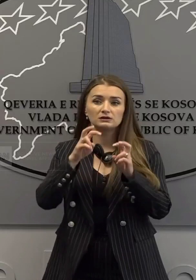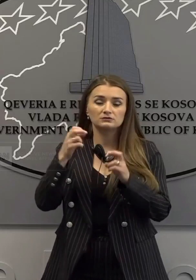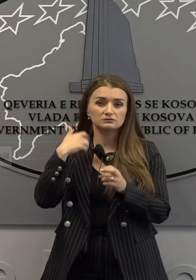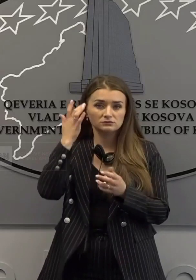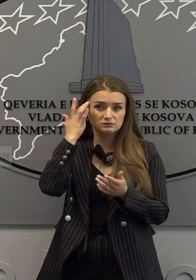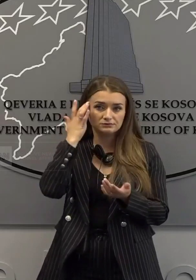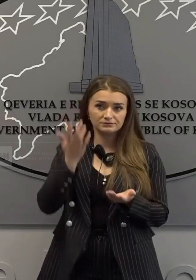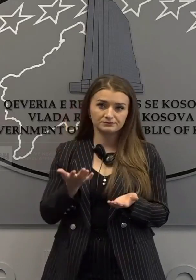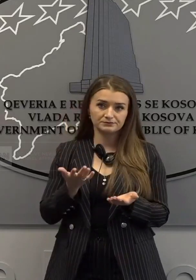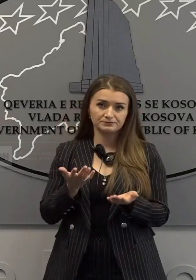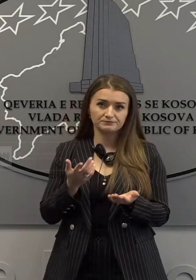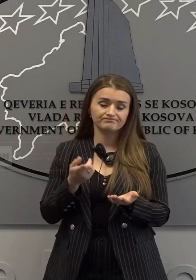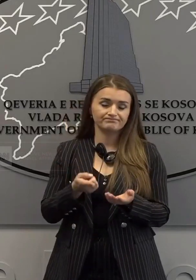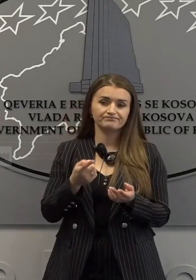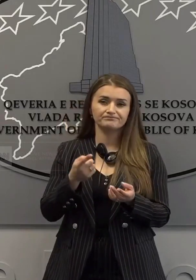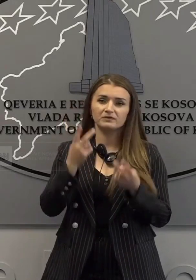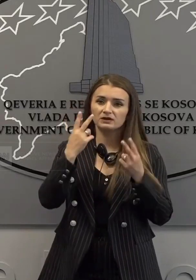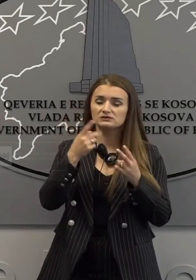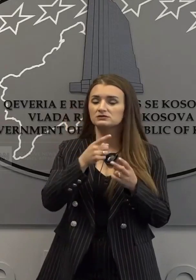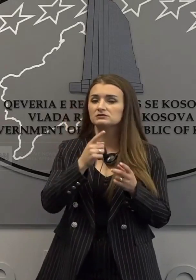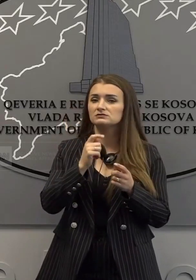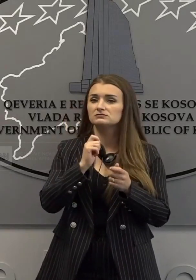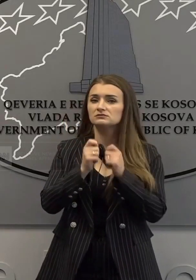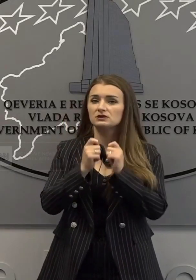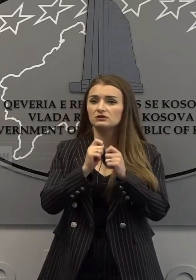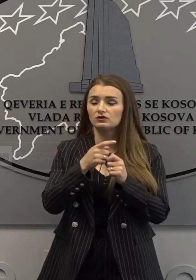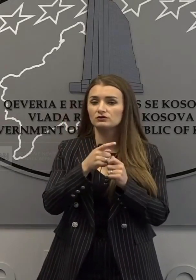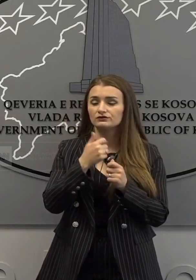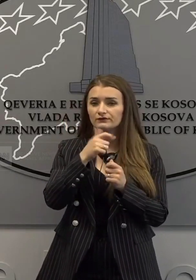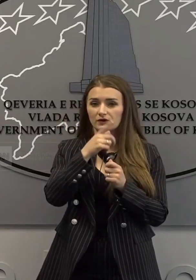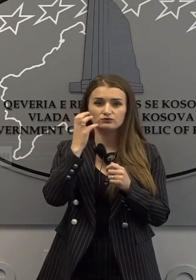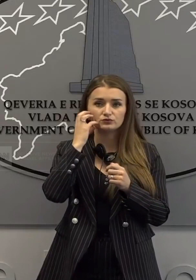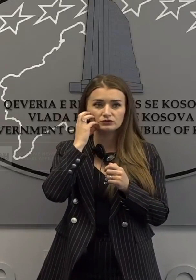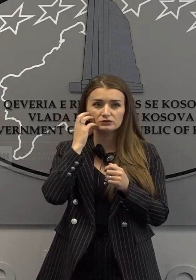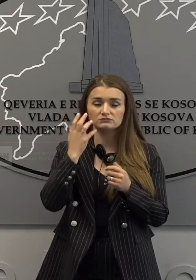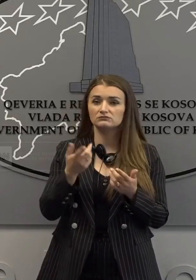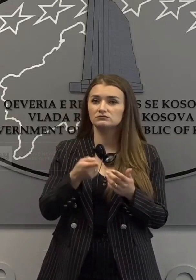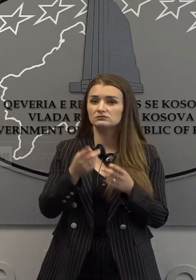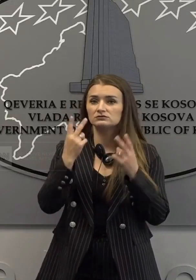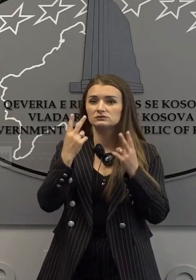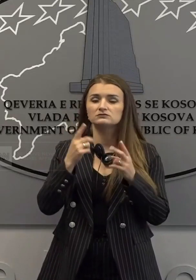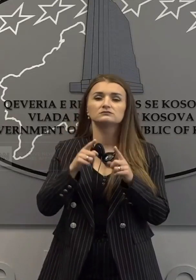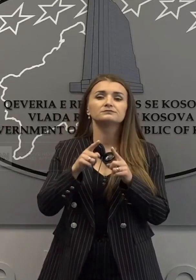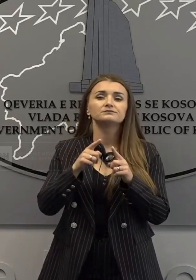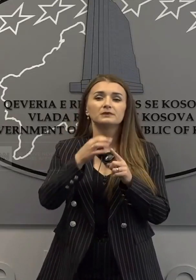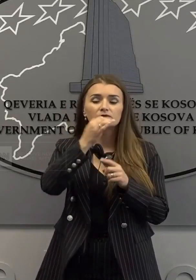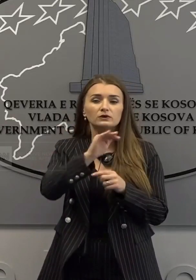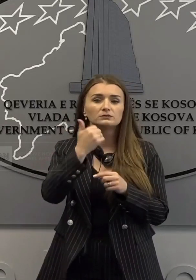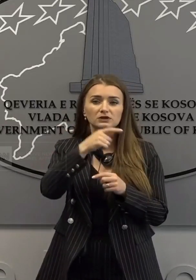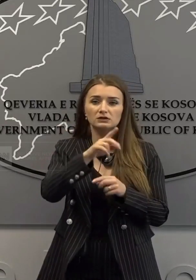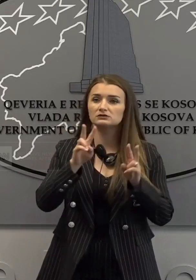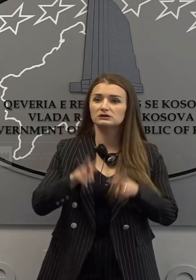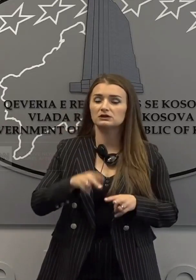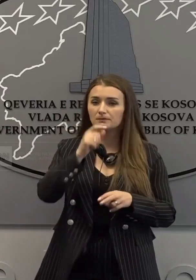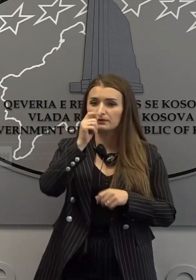më duket që kjo është çështje e dialogut. Përshtypja ime është që bëhet fjalë për shkelje drejtave të